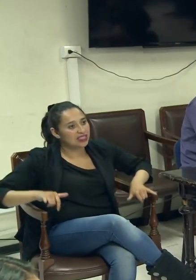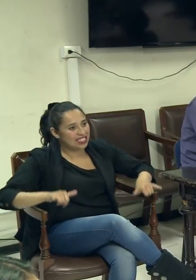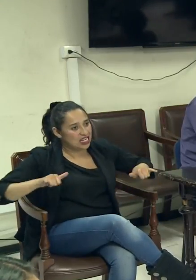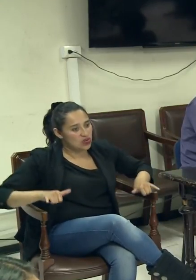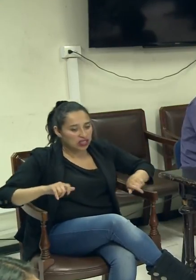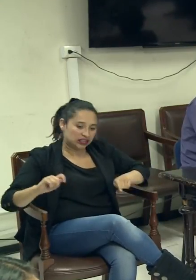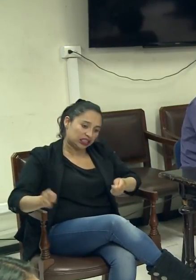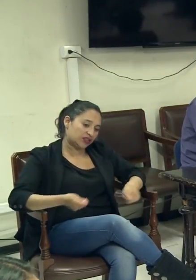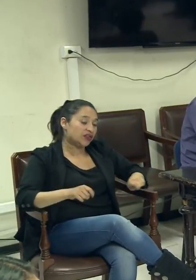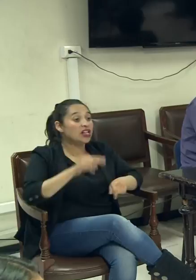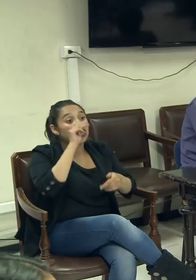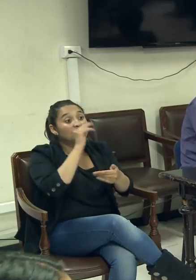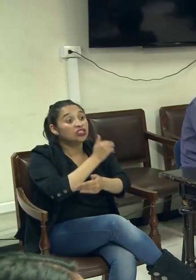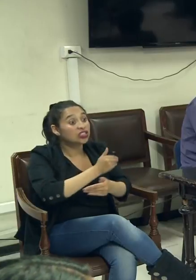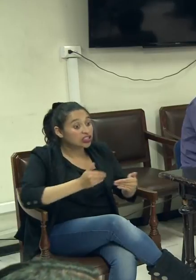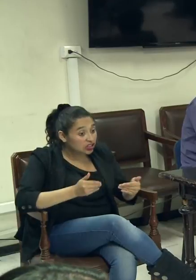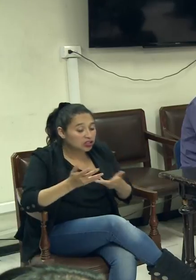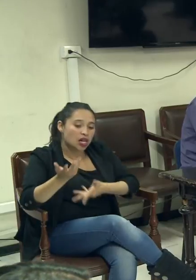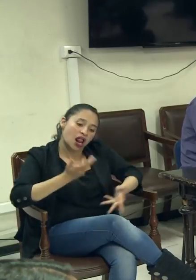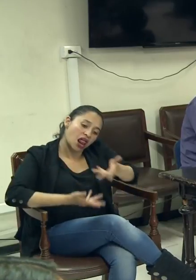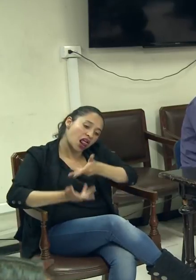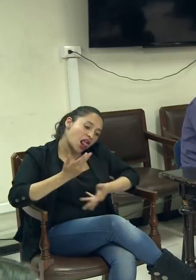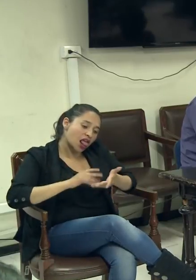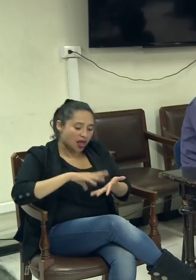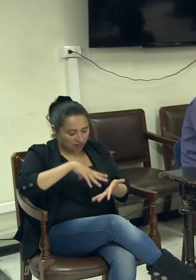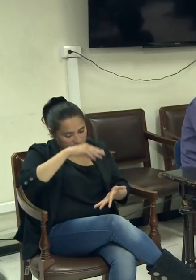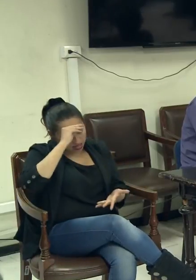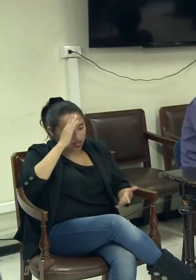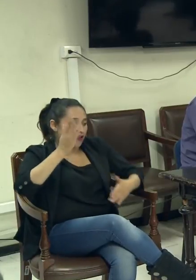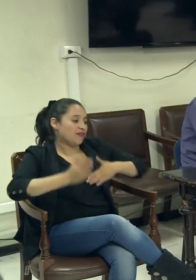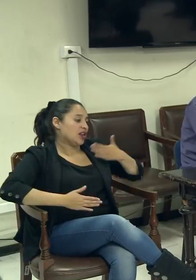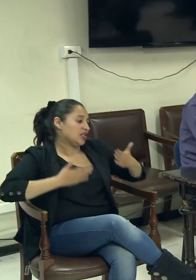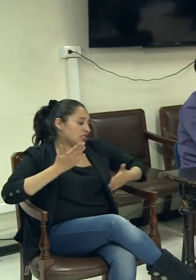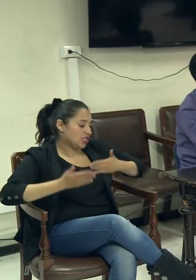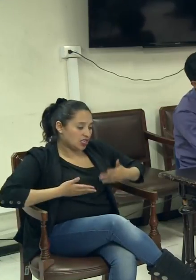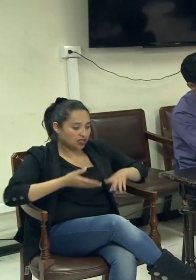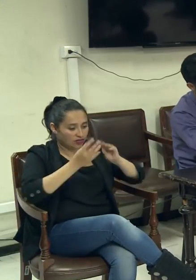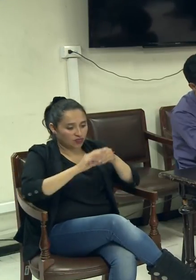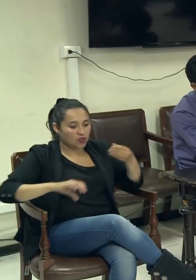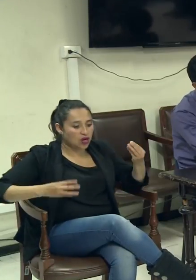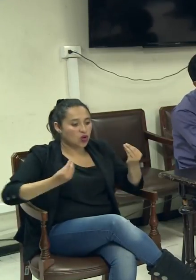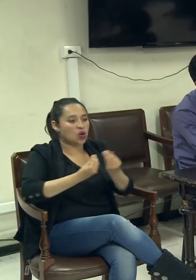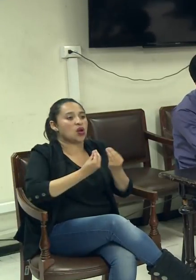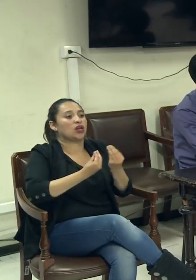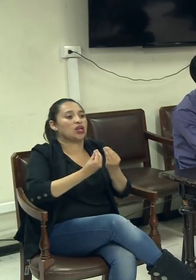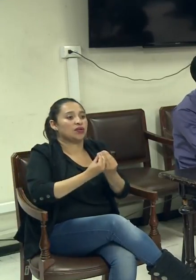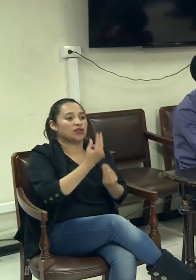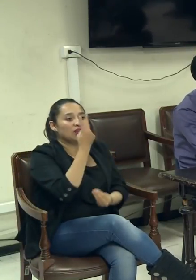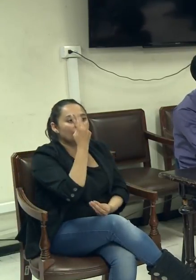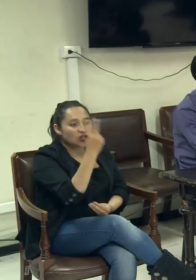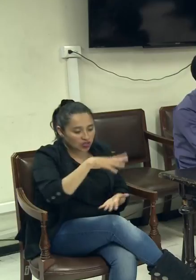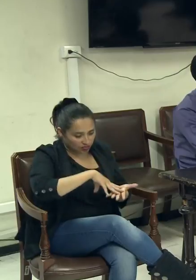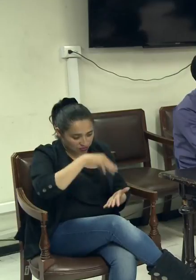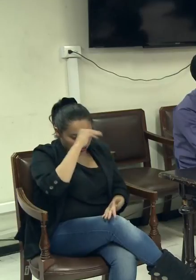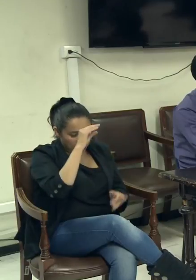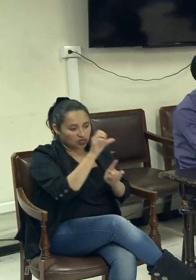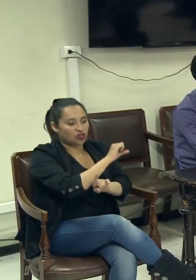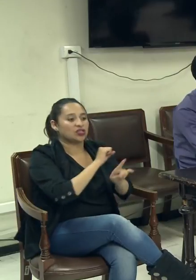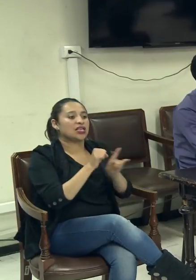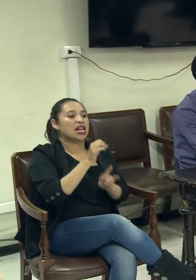niños aprendieron a ser feliz a otro y a formar equipo. O sea, 2 aprendizajes sociales